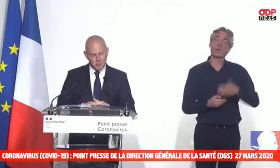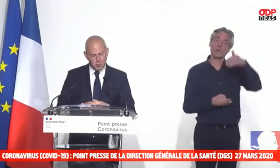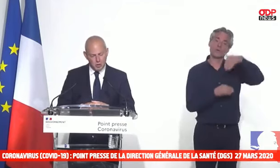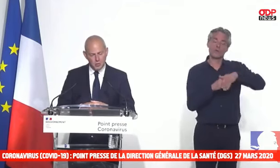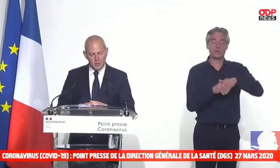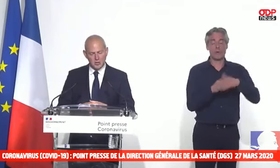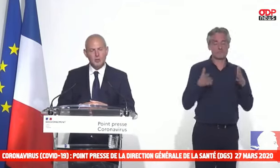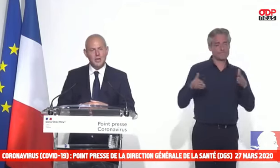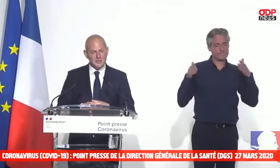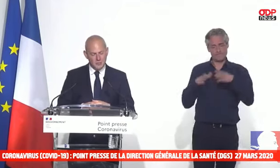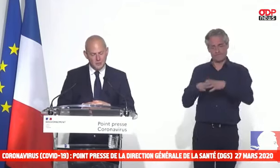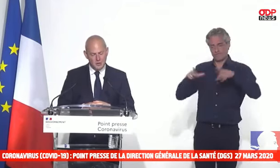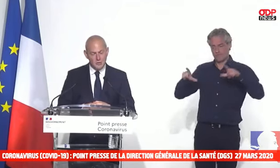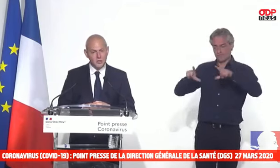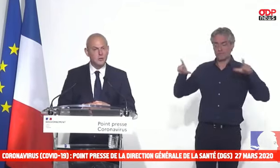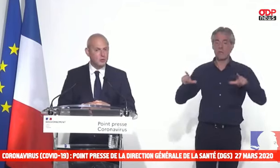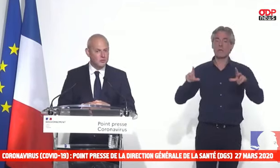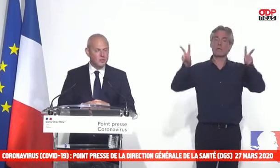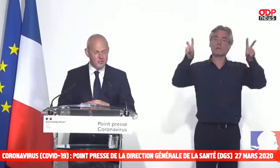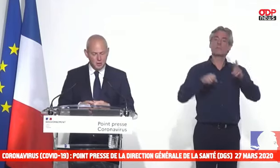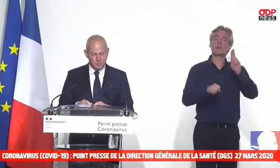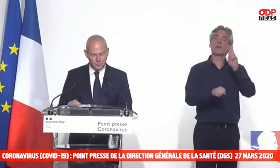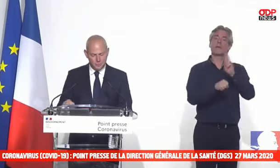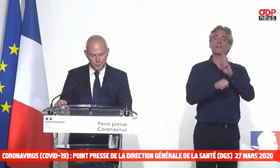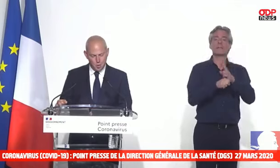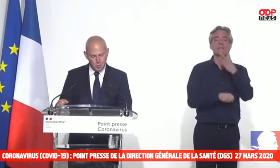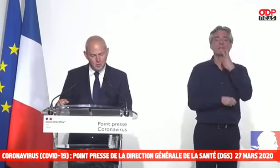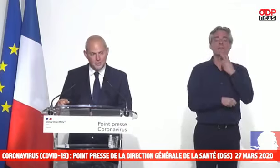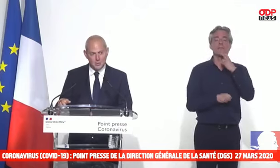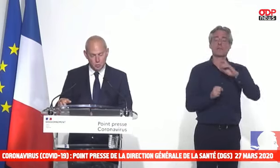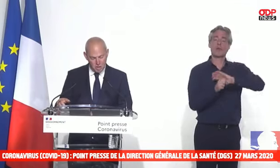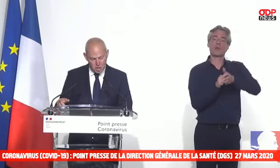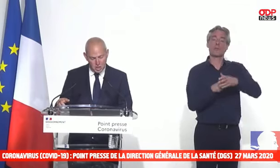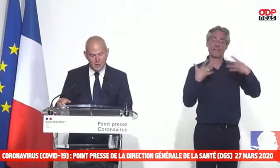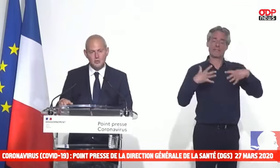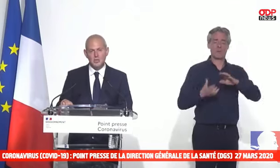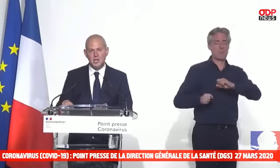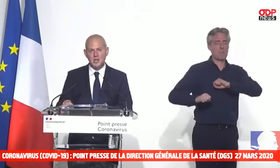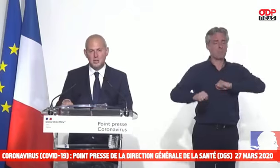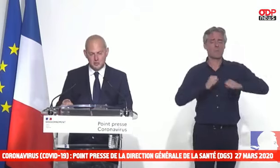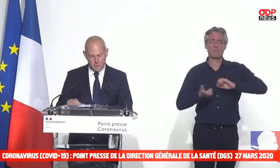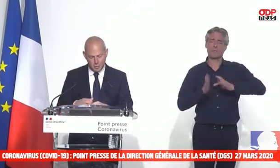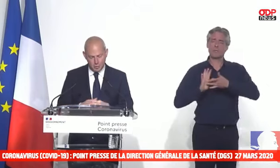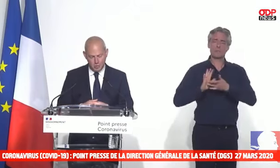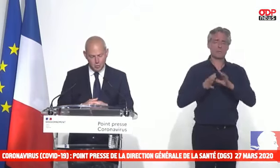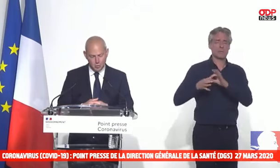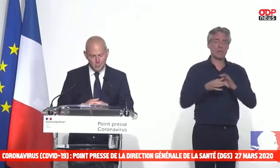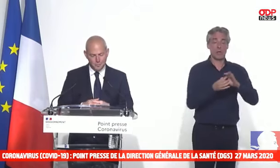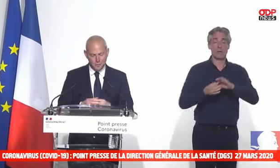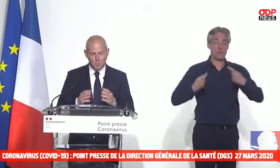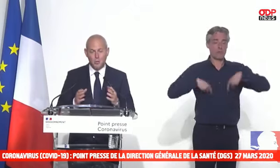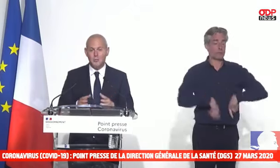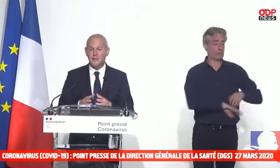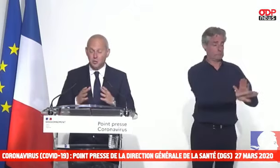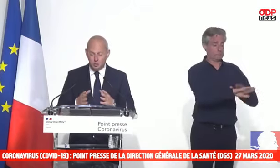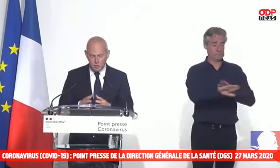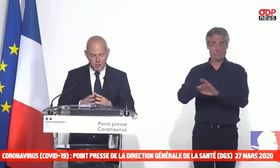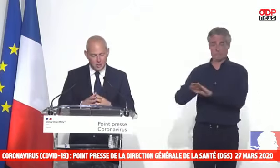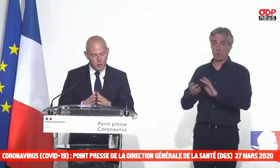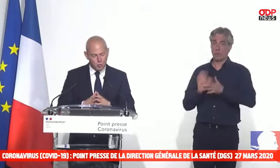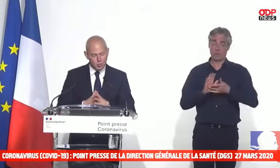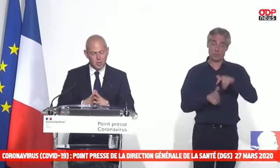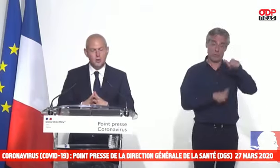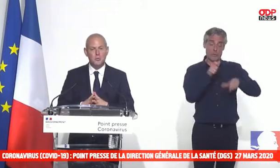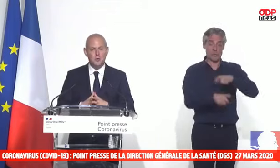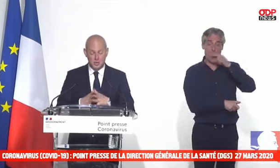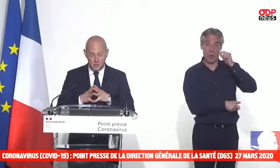mettre toute la lumière sur la réserve civique Covid-19, une mobilisation générale des solidarités lancée par le gouvernement pour permettre à toutes celles